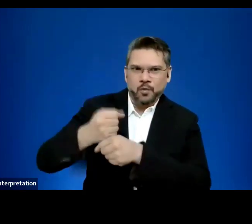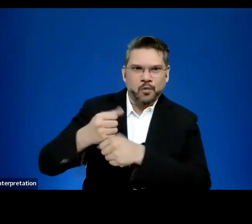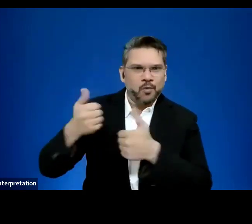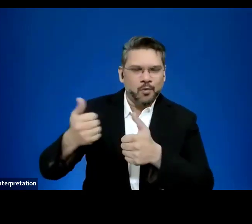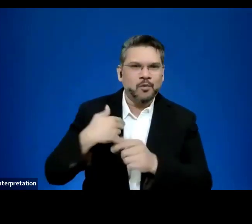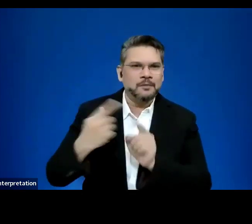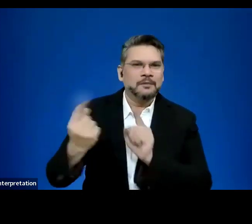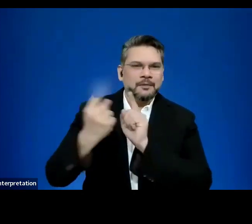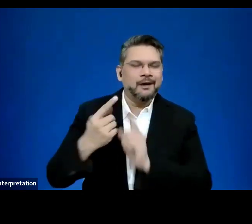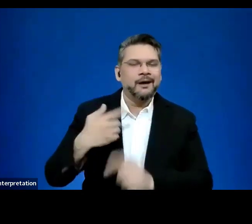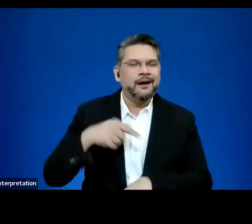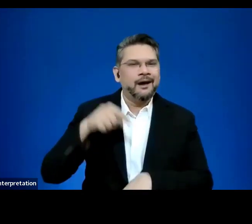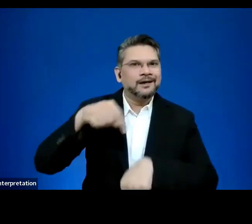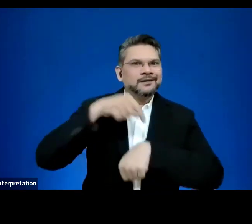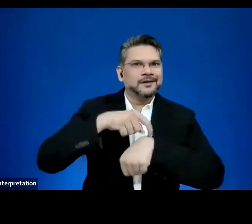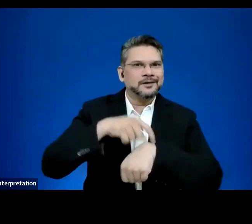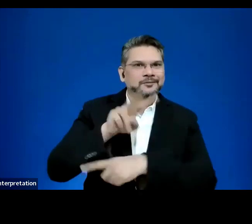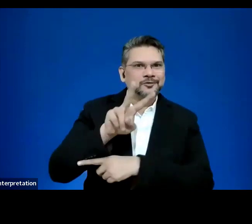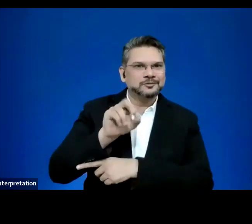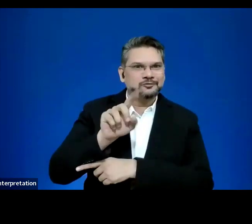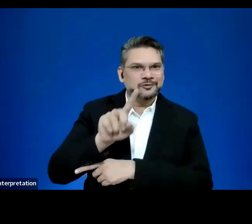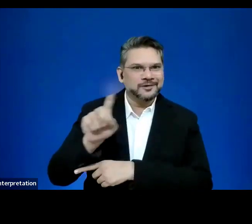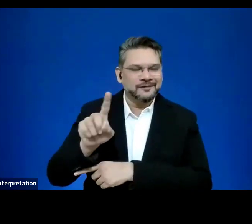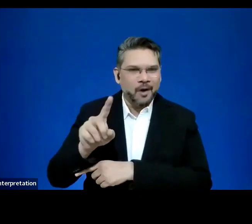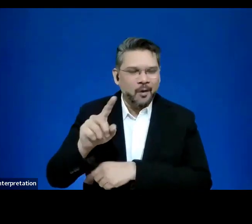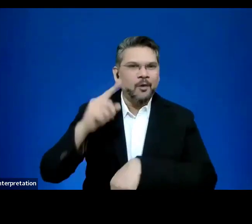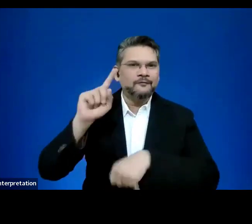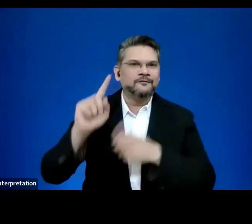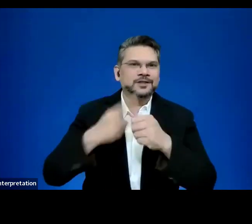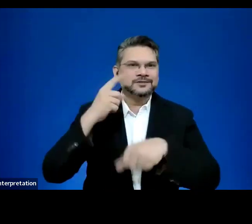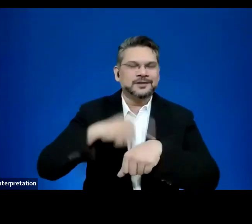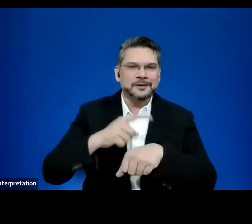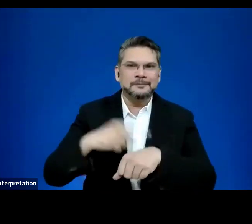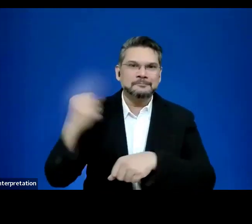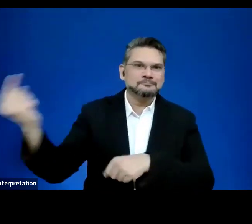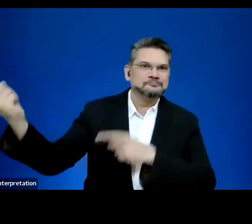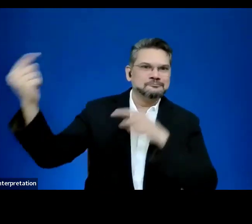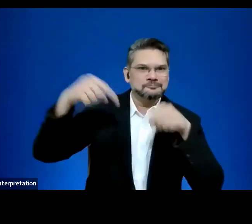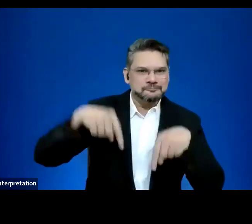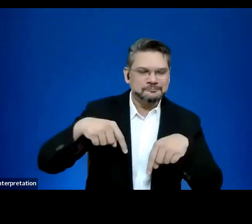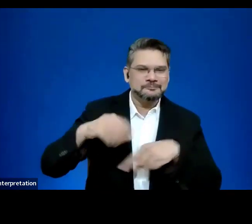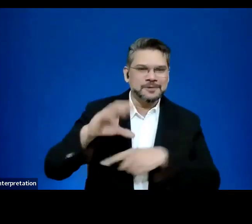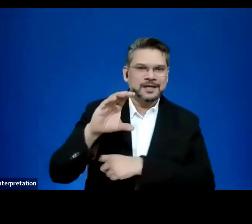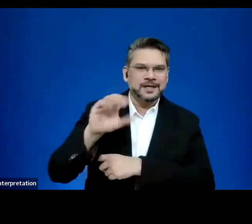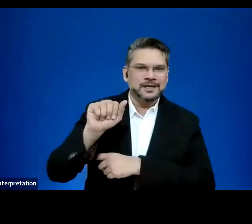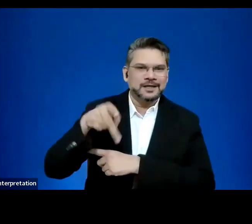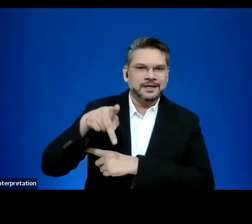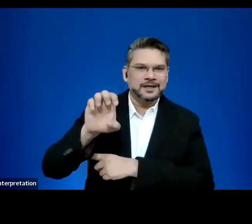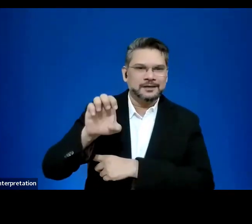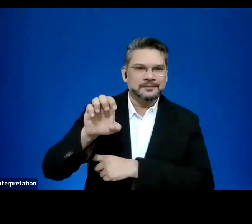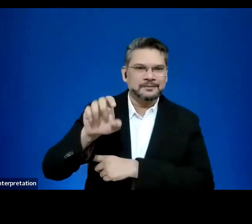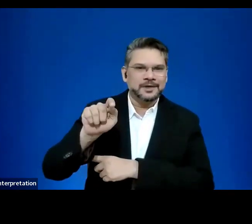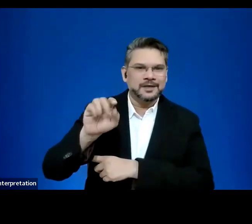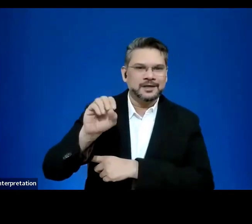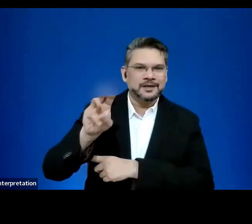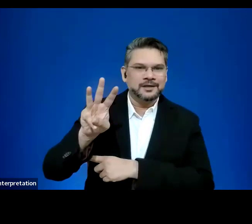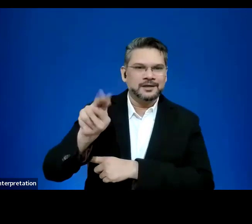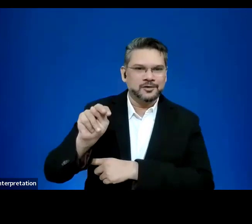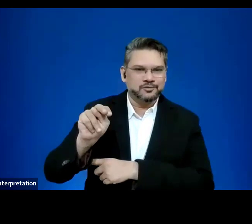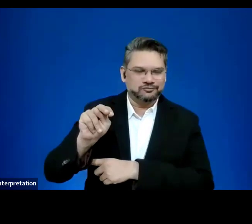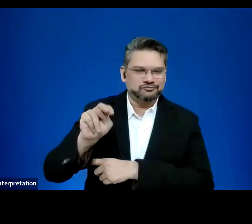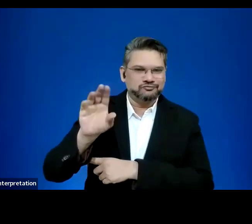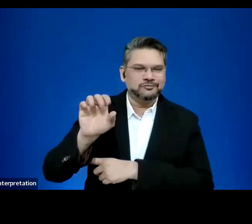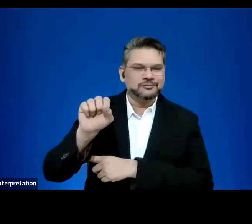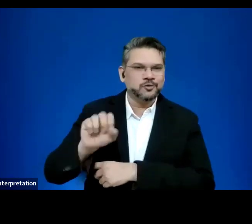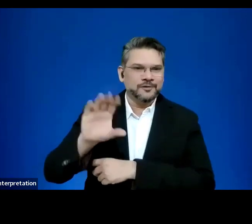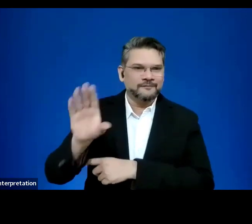我有阅读过他的作品，而且我非常想要跟他见面，希望呢我们能够一起坐在一